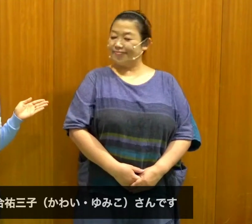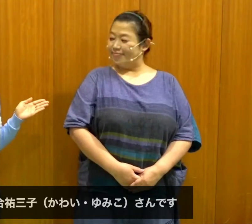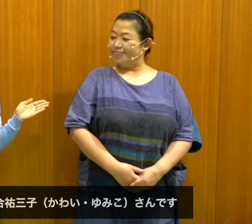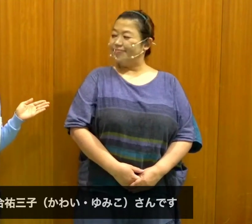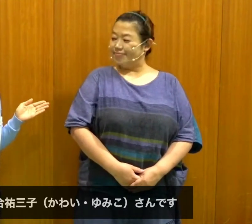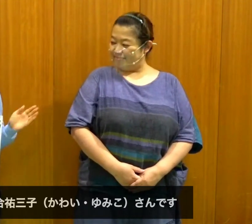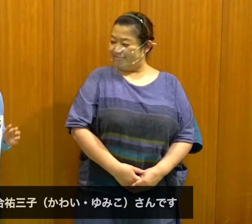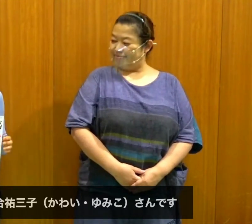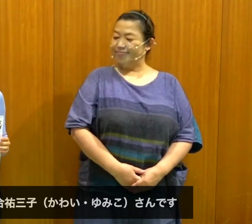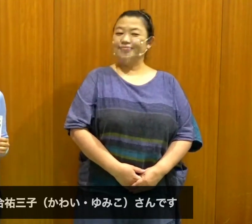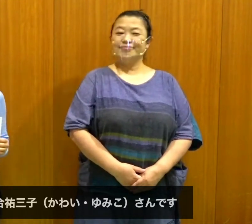子さんです。